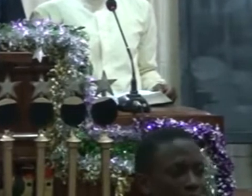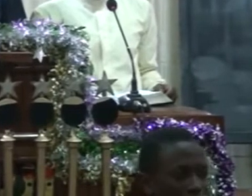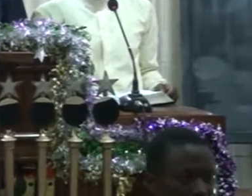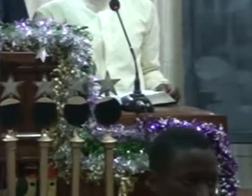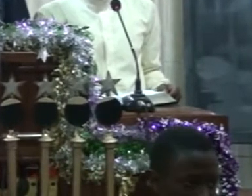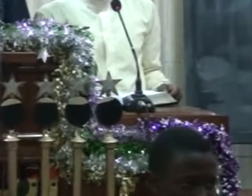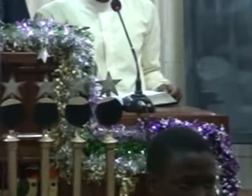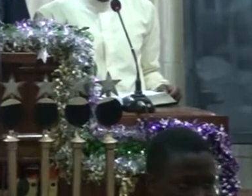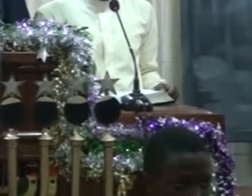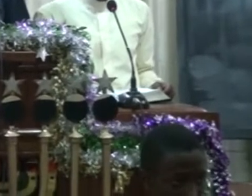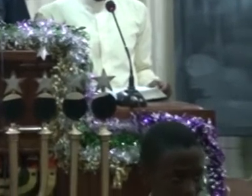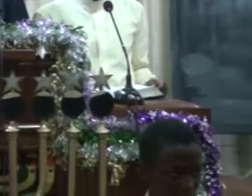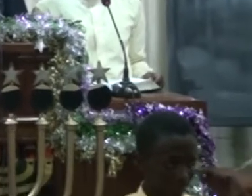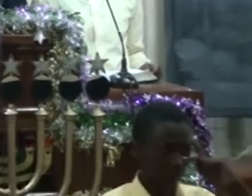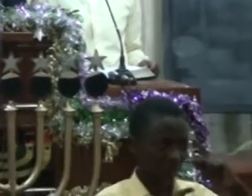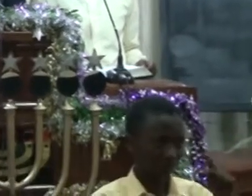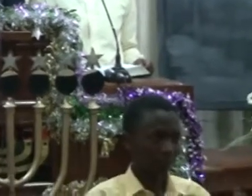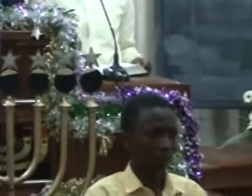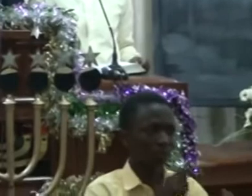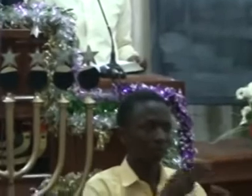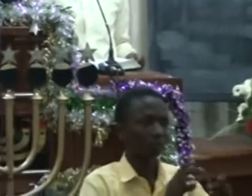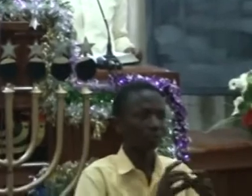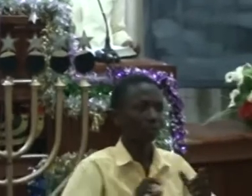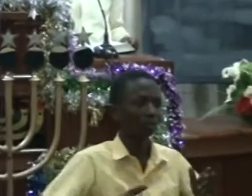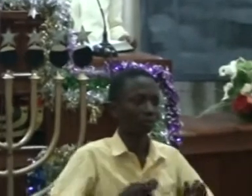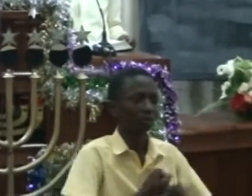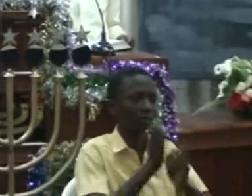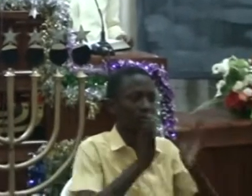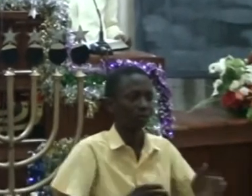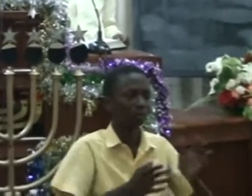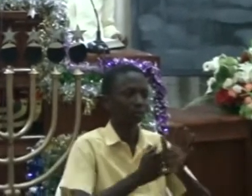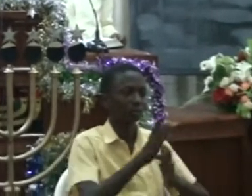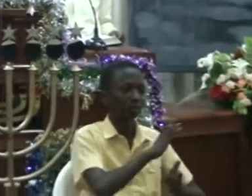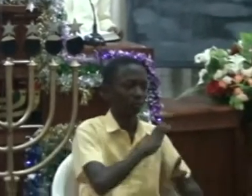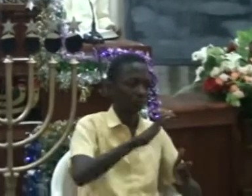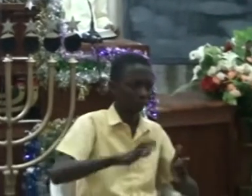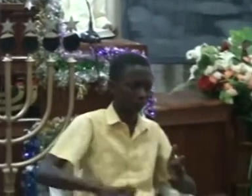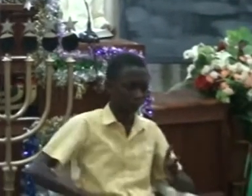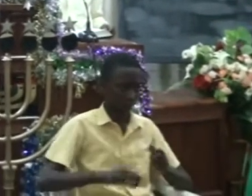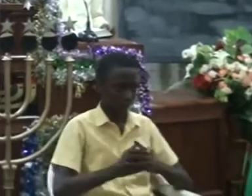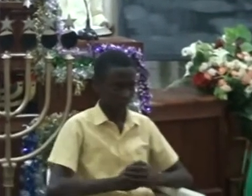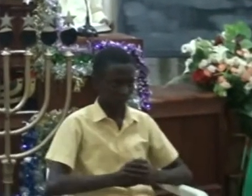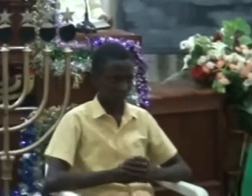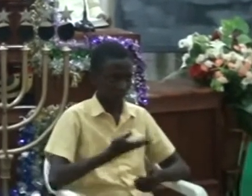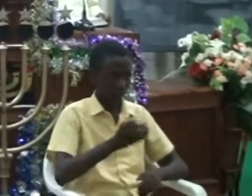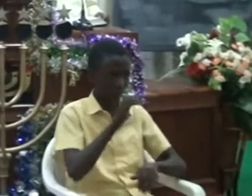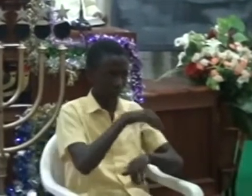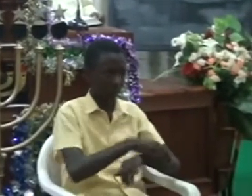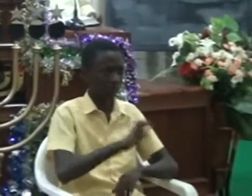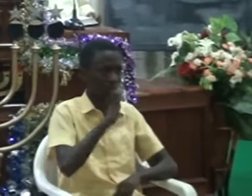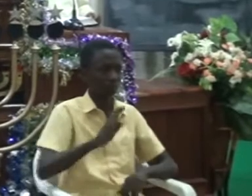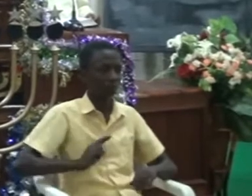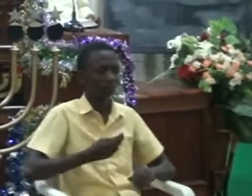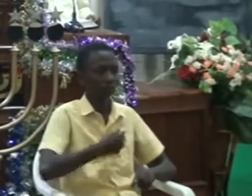taifa lote mujina la mkombozi wetu Yesu Kristo. Johnny, ni